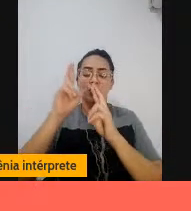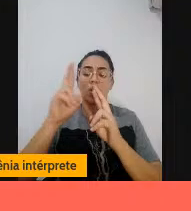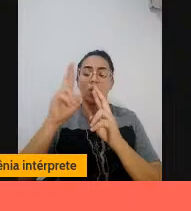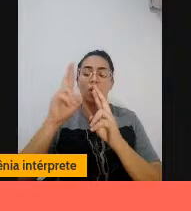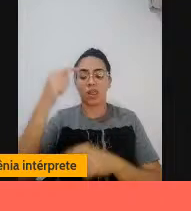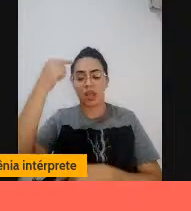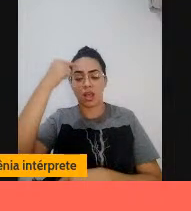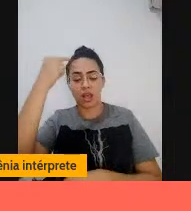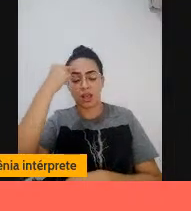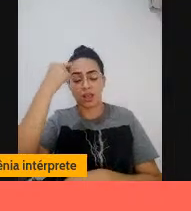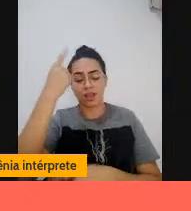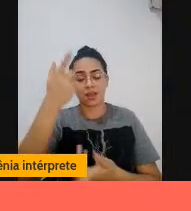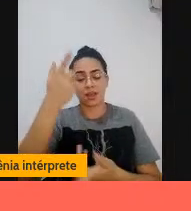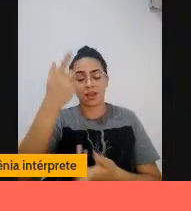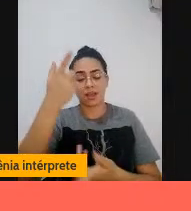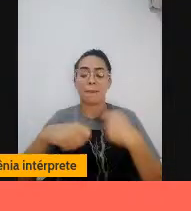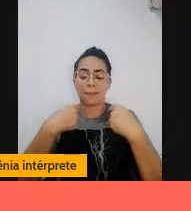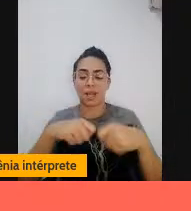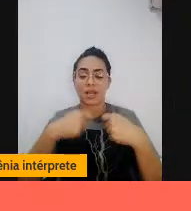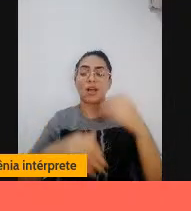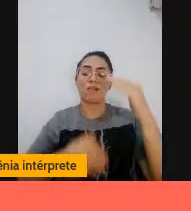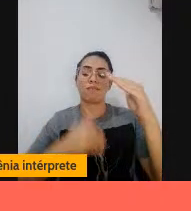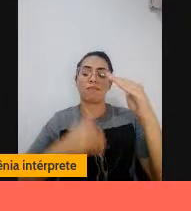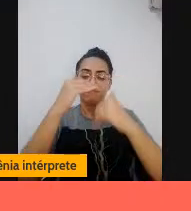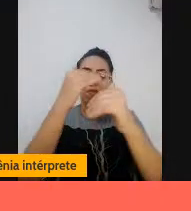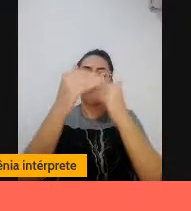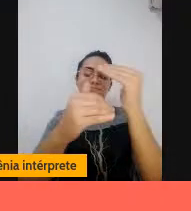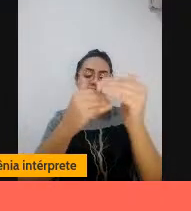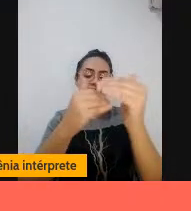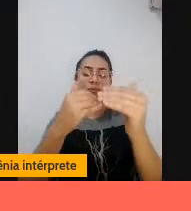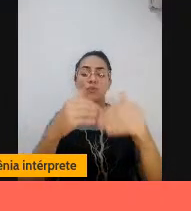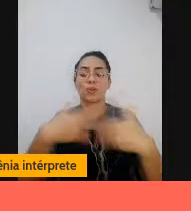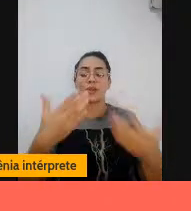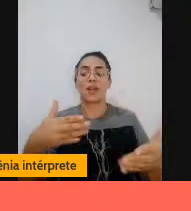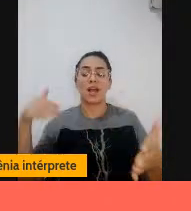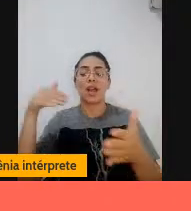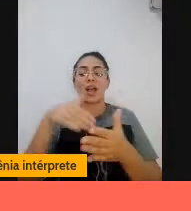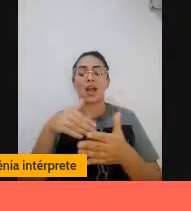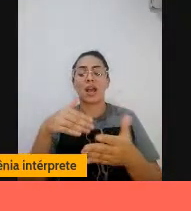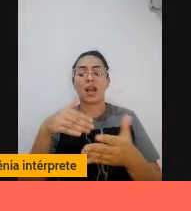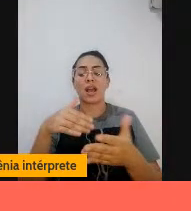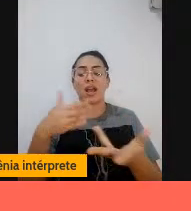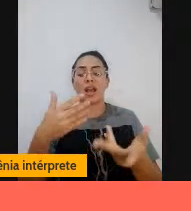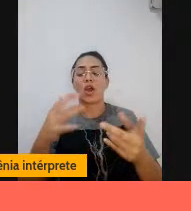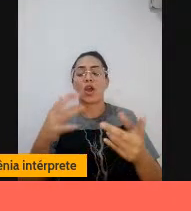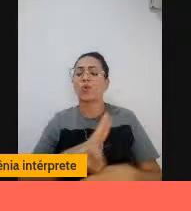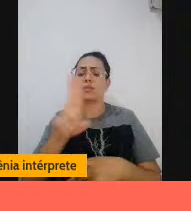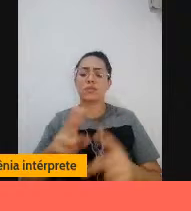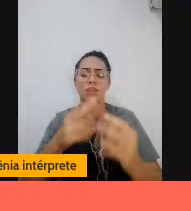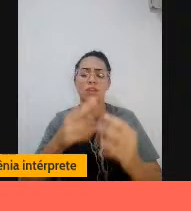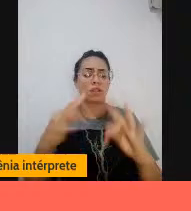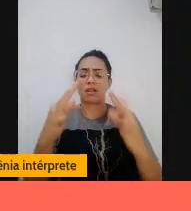ainda tem que avançar muito nesse sentido, até usando mesmo a tecnologia, por exemplo, com